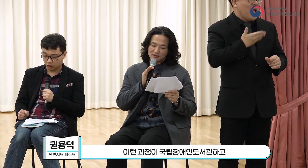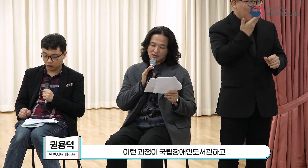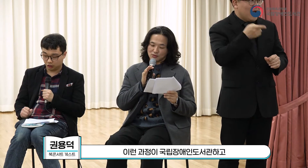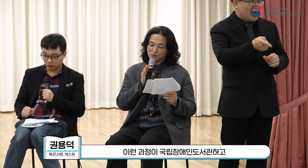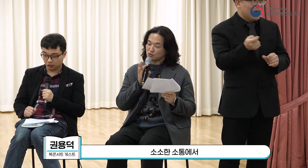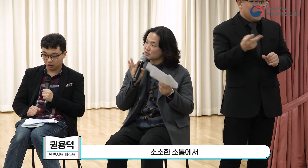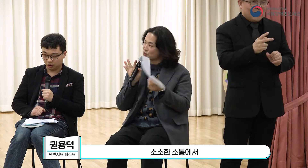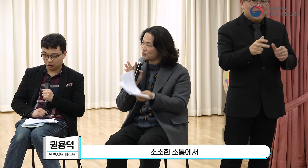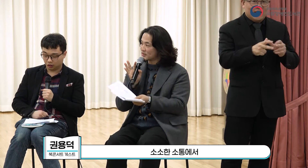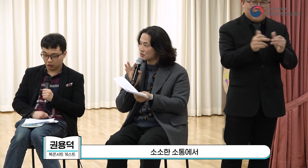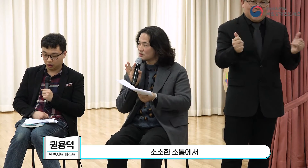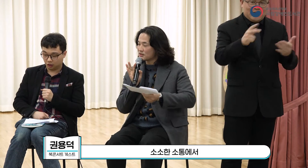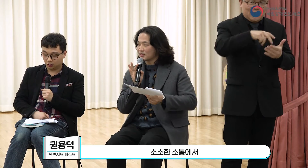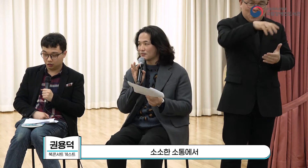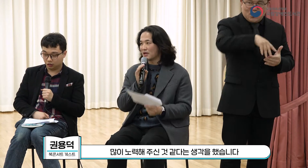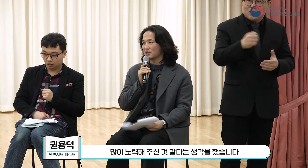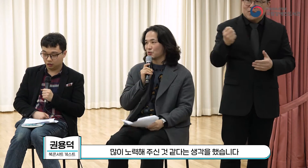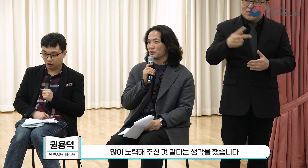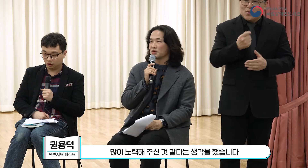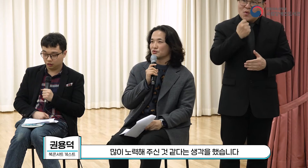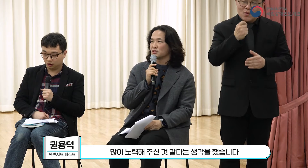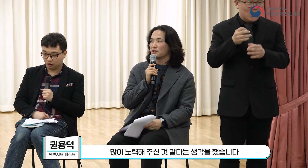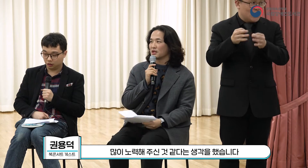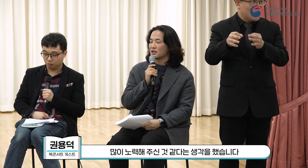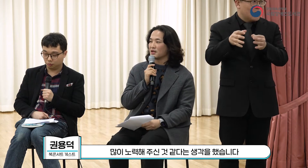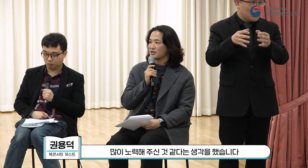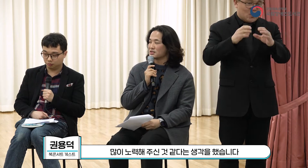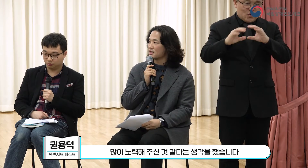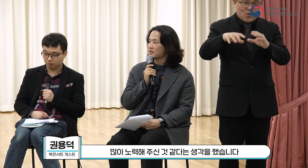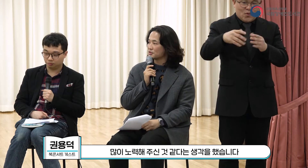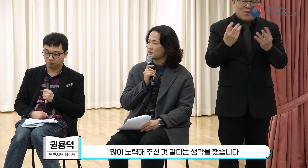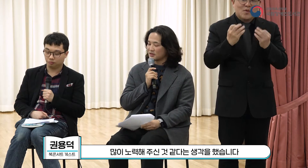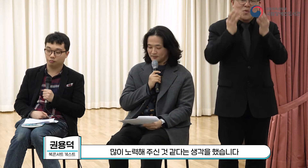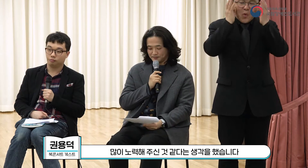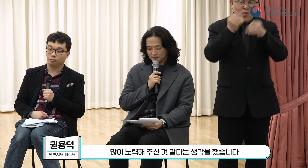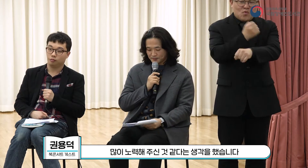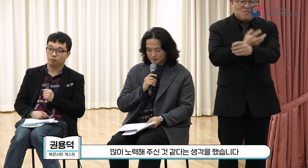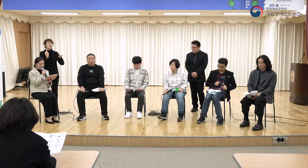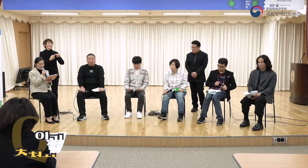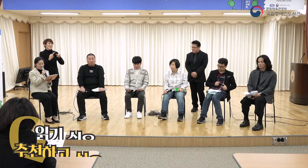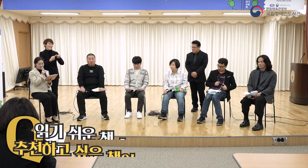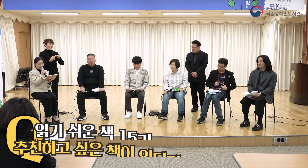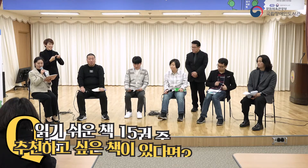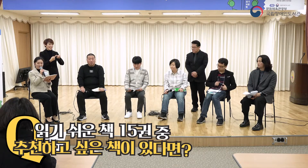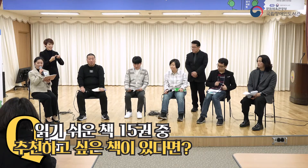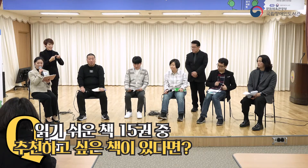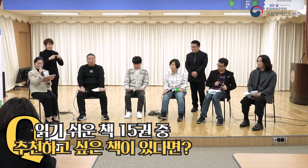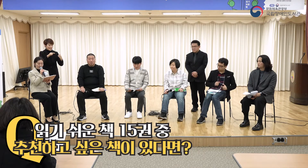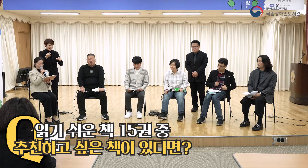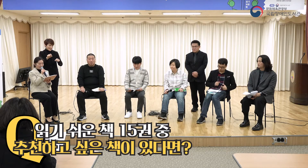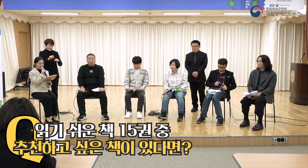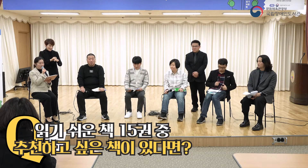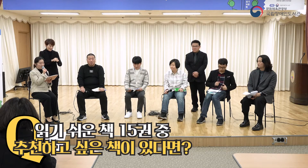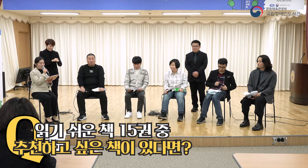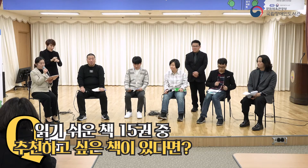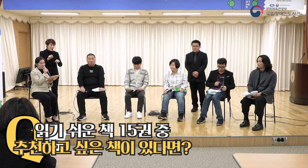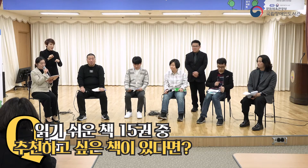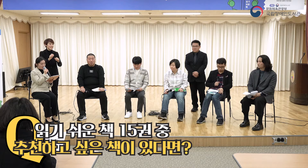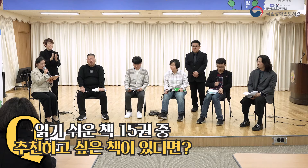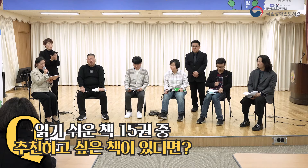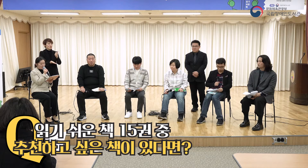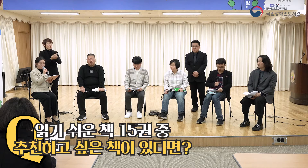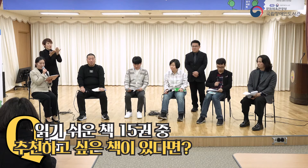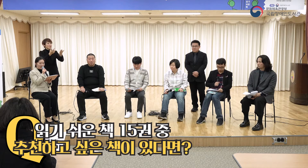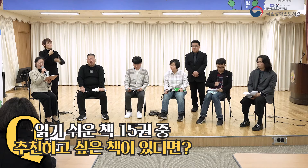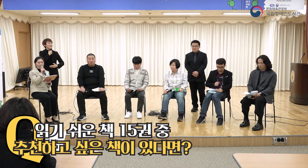도서관 소상소통에서 많이 노력해 주신 것 같다라는 생각을 했습니다. 이 중에서 나는 특별히 이 책을